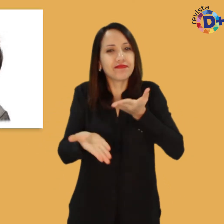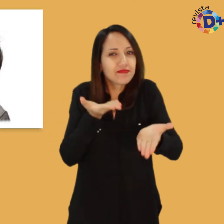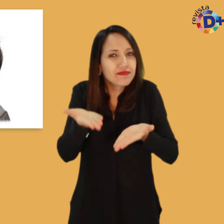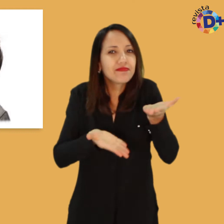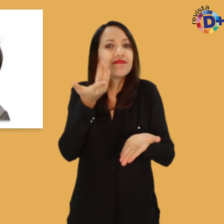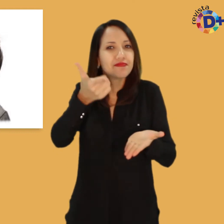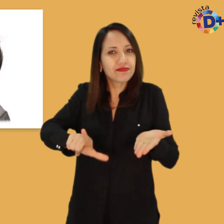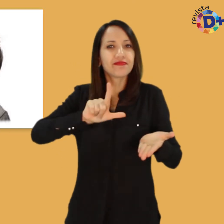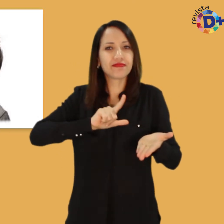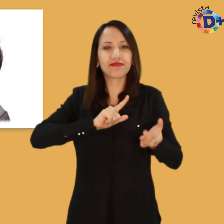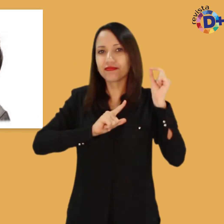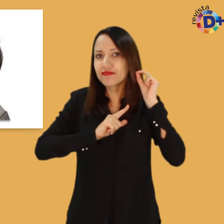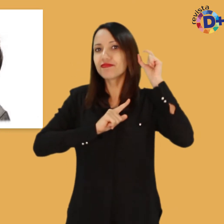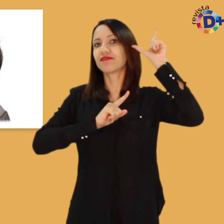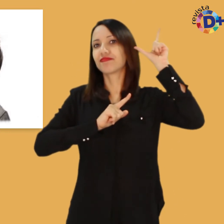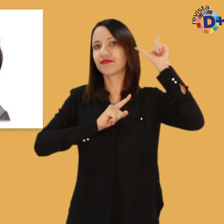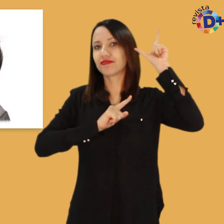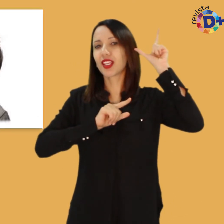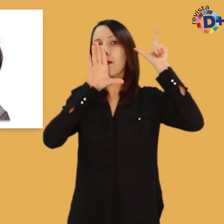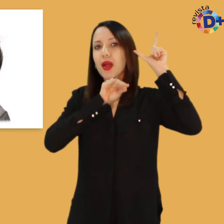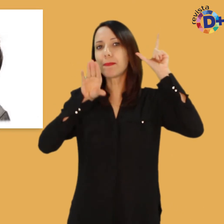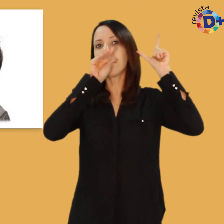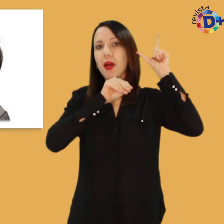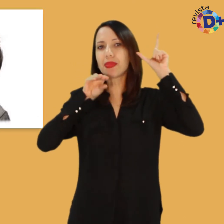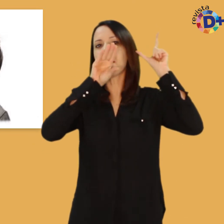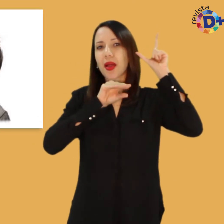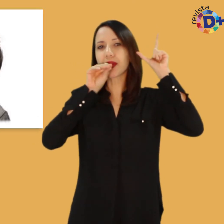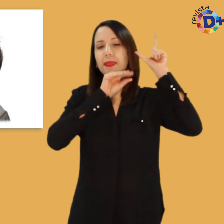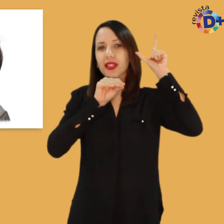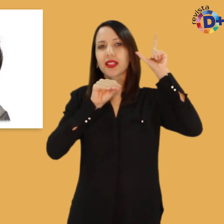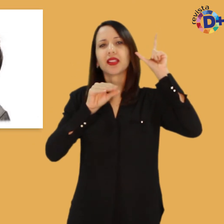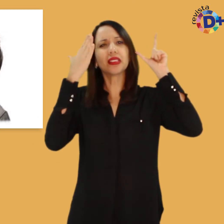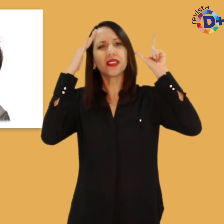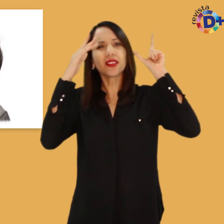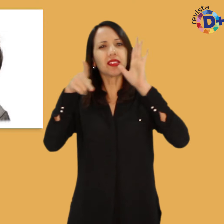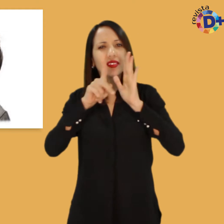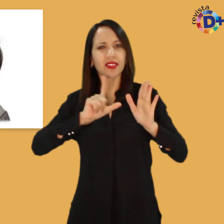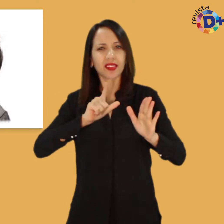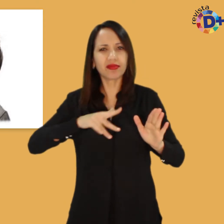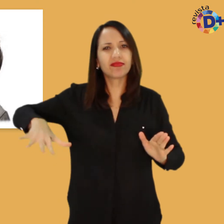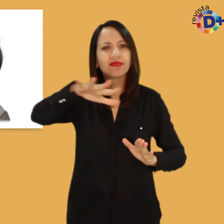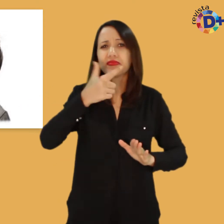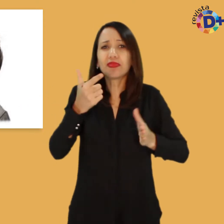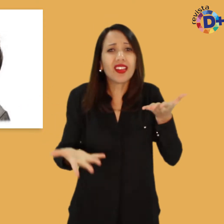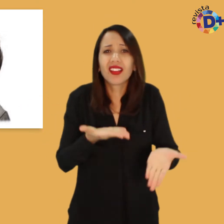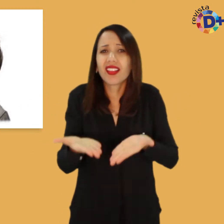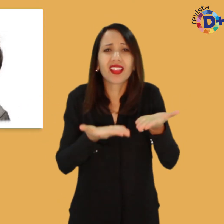da audição, fala oral. Entendem eles que, sem tal reabilitação,